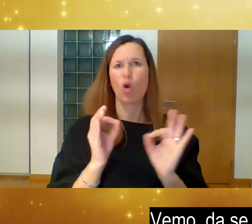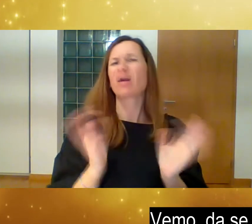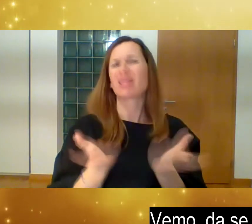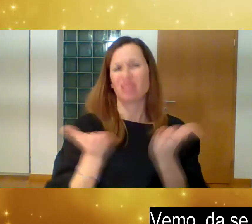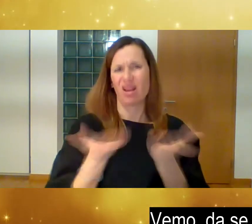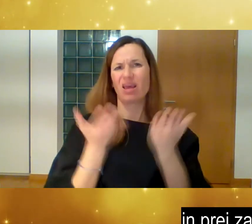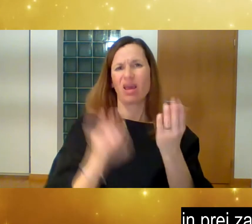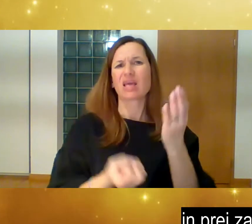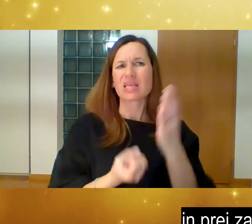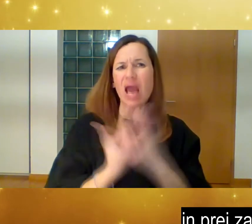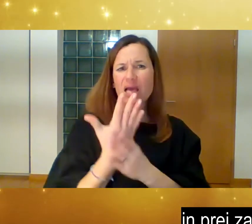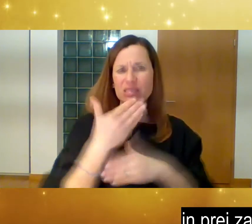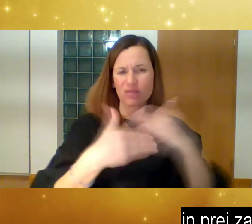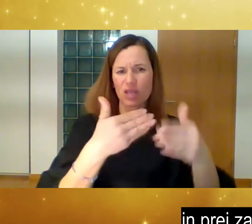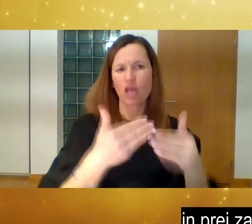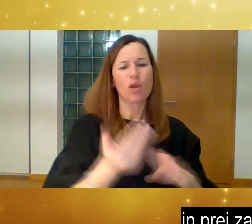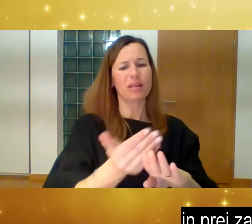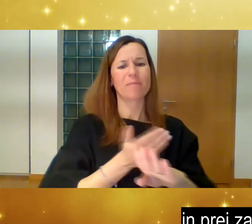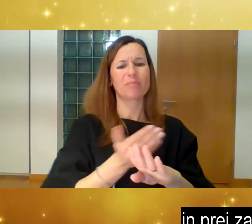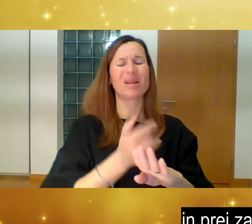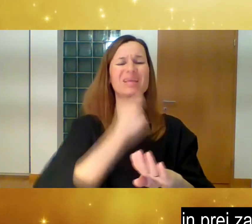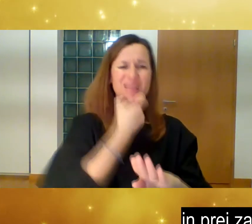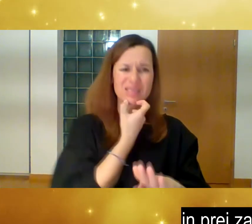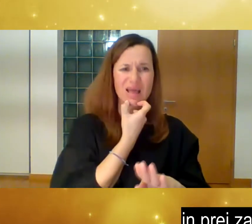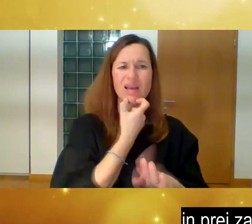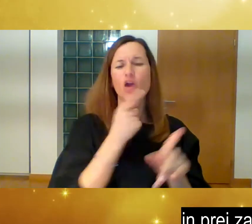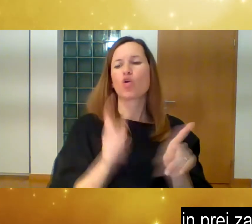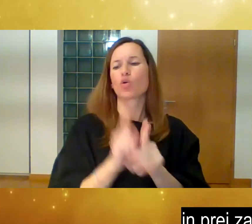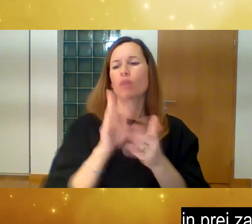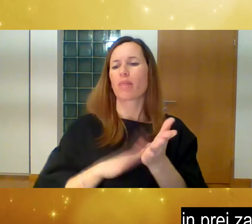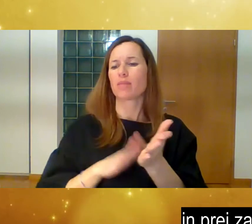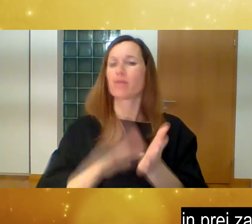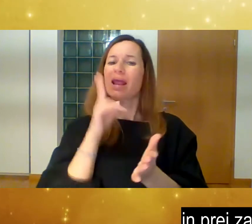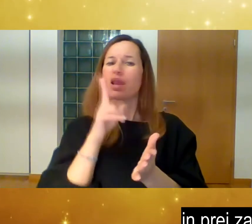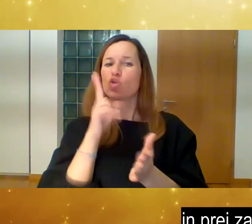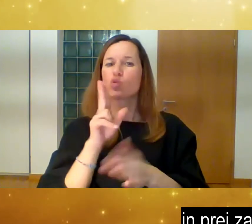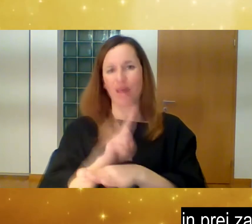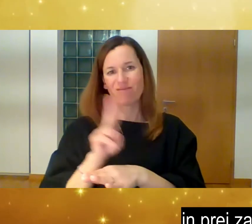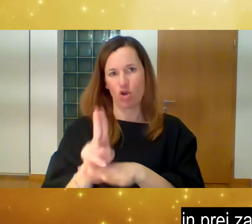hitreje razvijajo in prej zastarajo, kot pa recimo elektronska varuška.